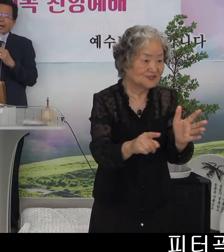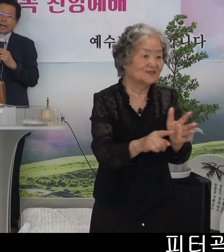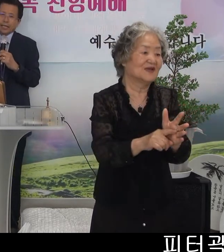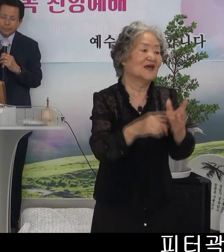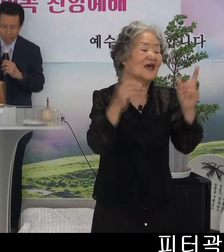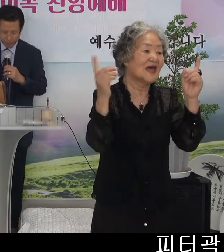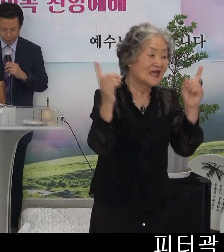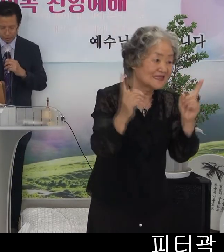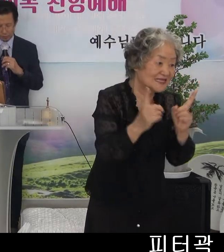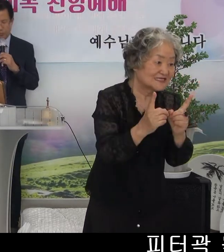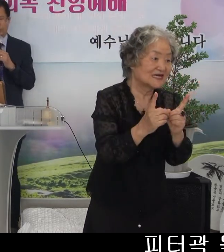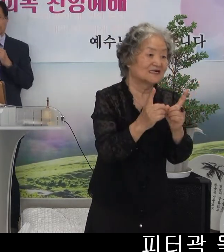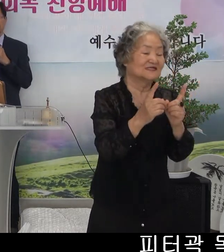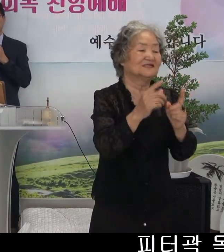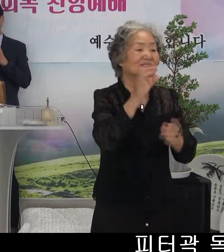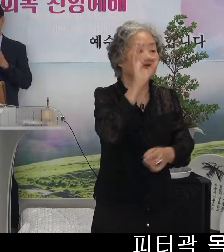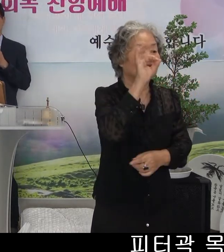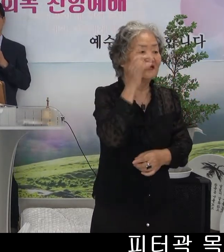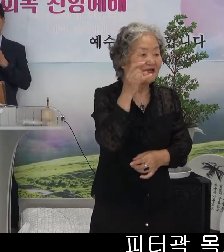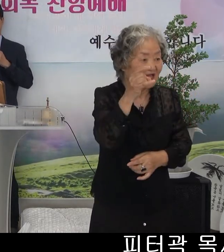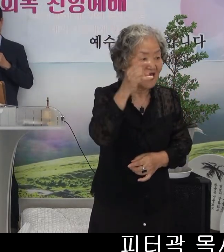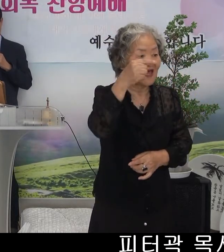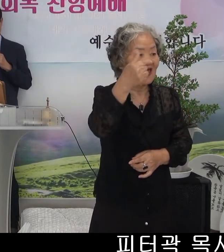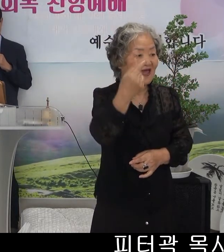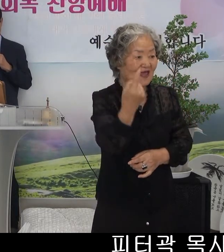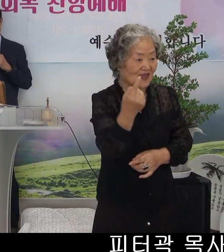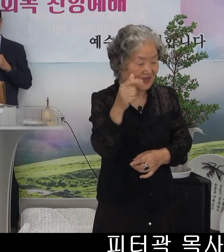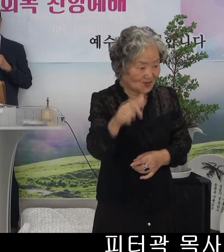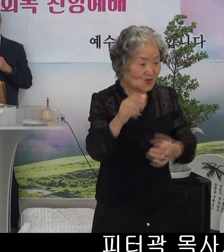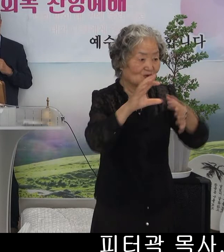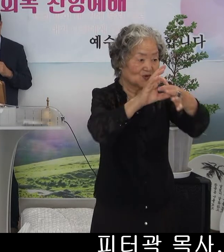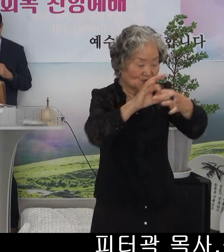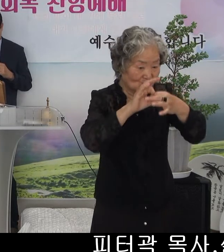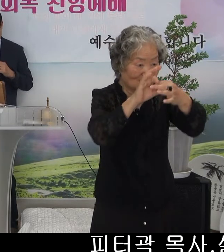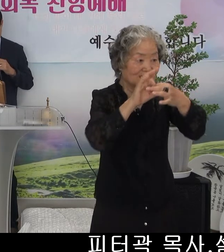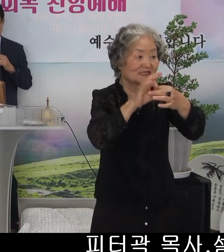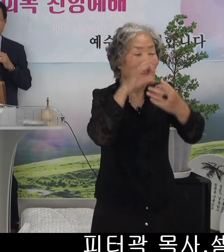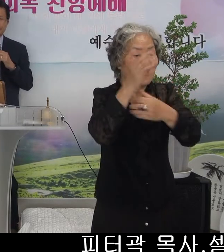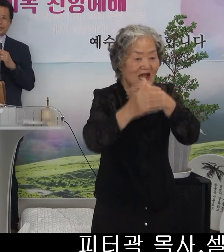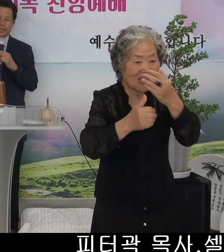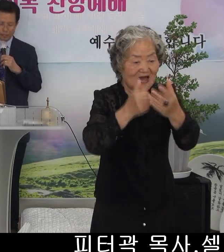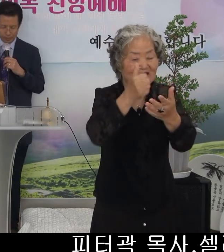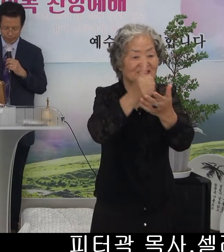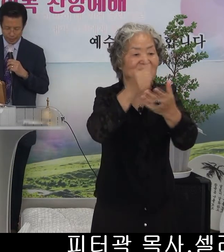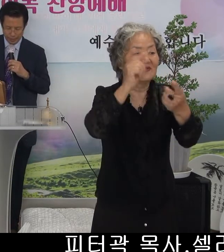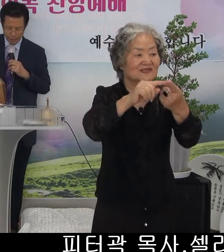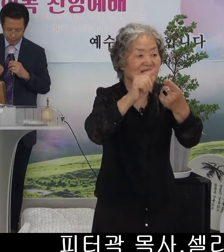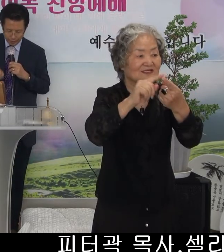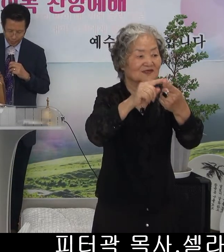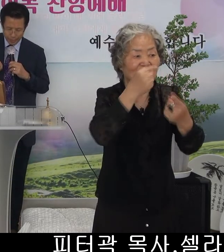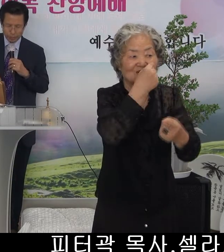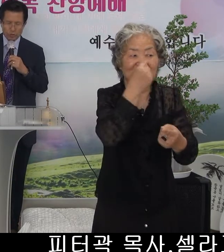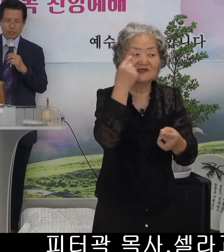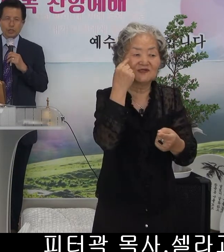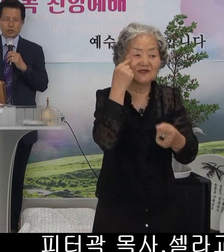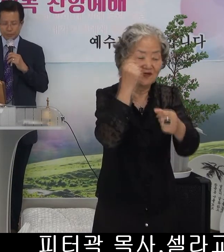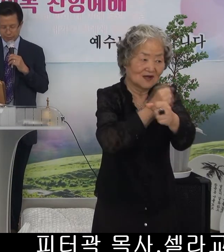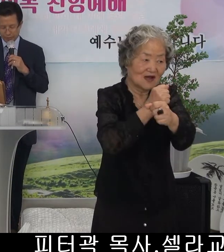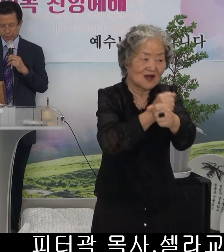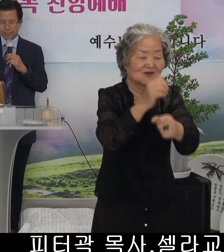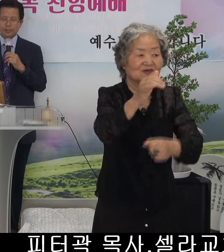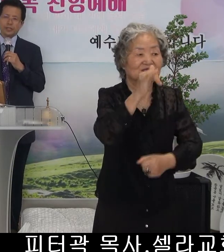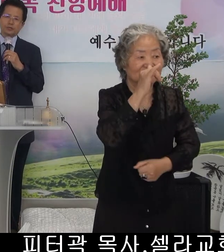통해서 하나님이라는 것을 오늘 본문은 증거해주고 있어요. 오늘 그런데 6절에 삼일째 하나님으로